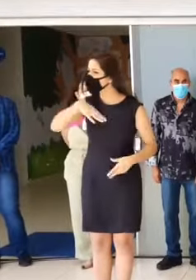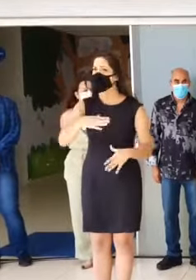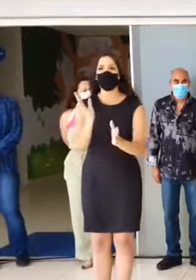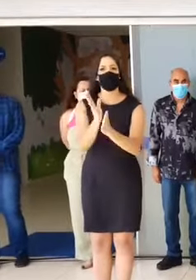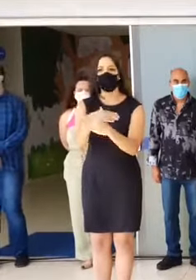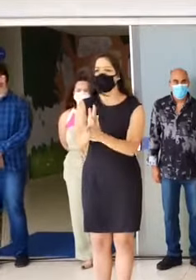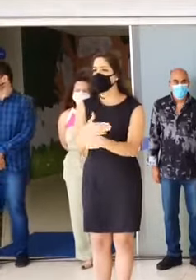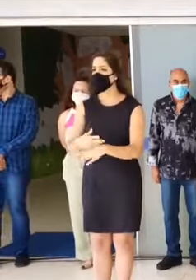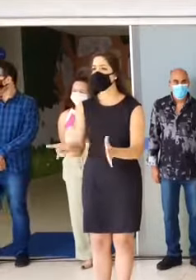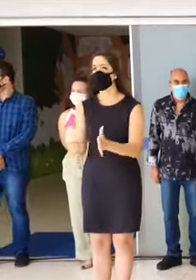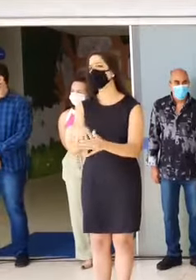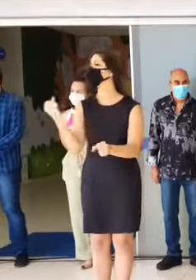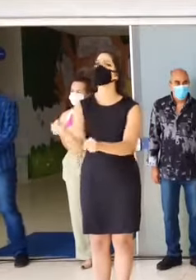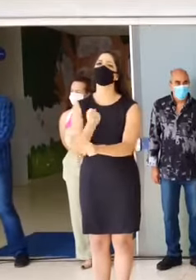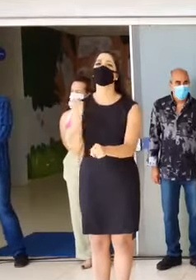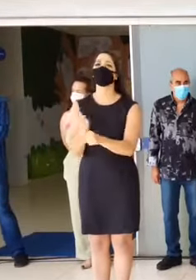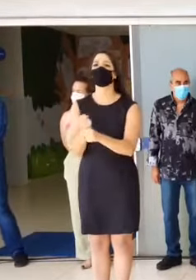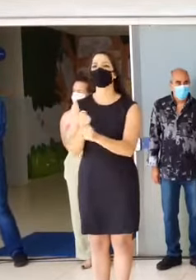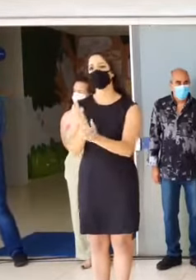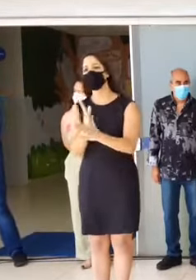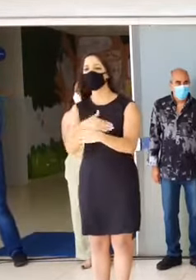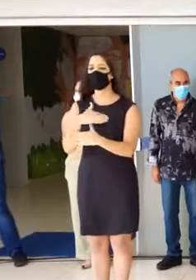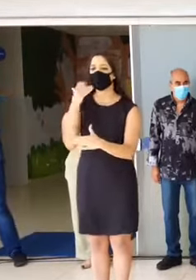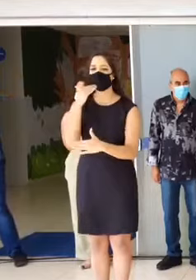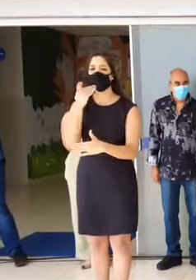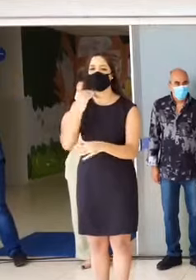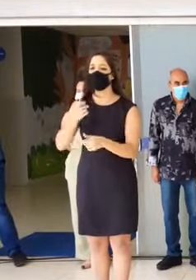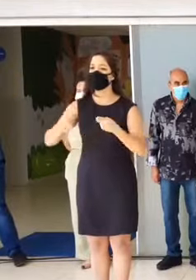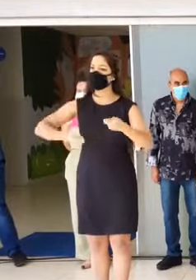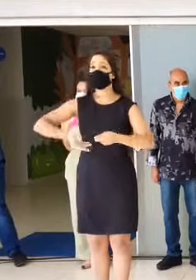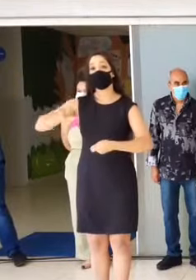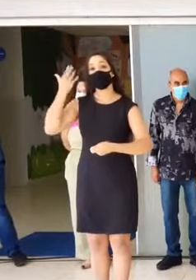construção de administração anterior.